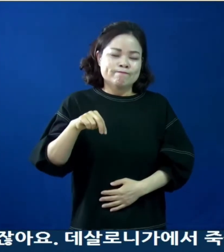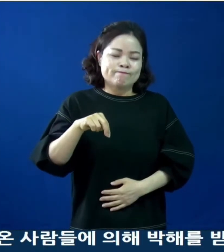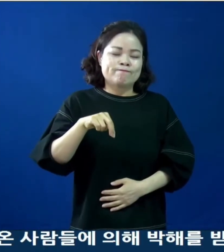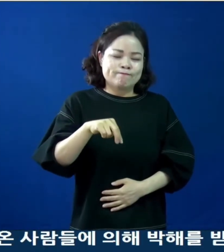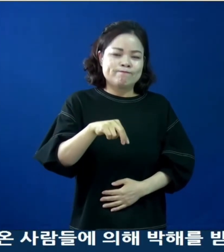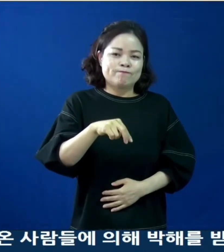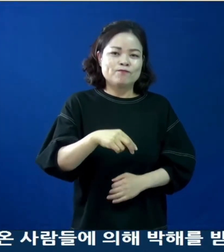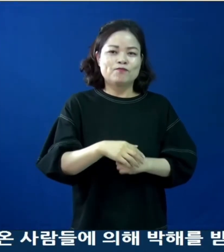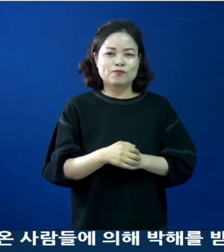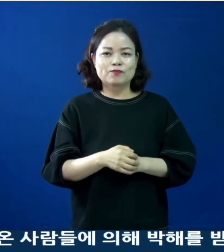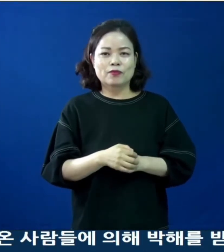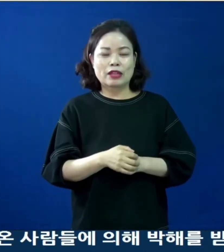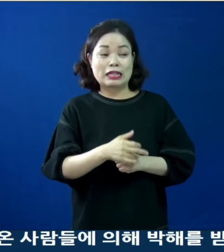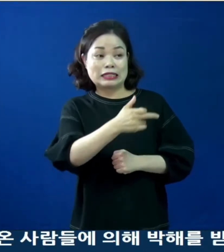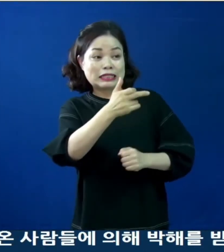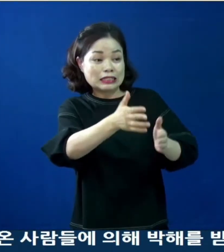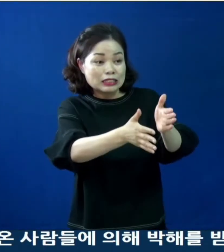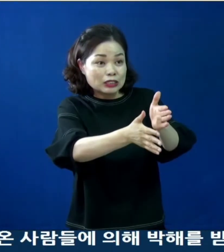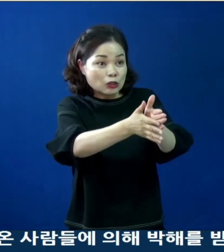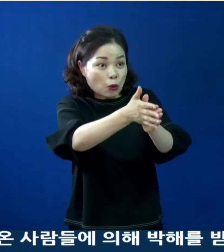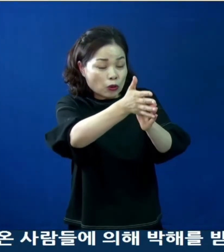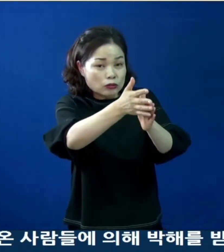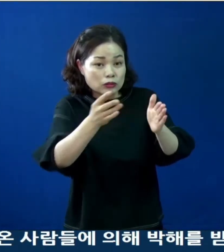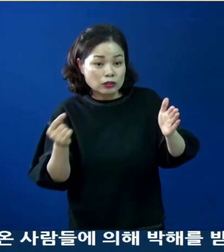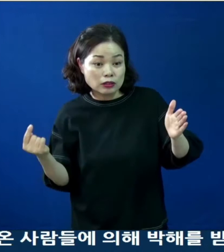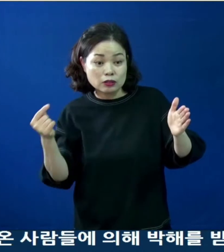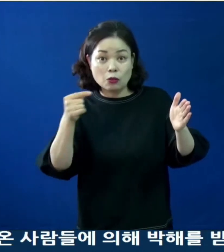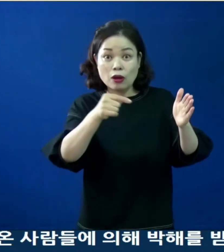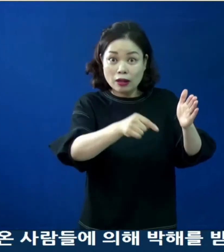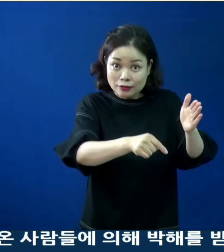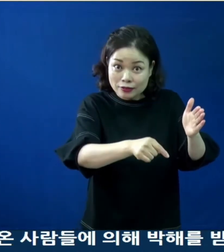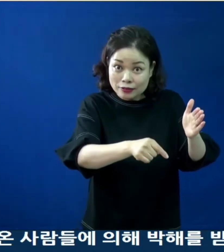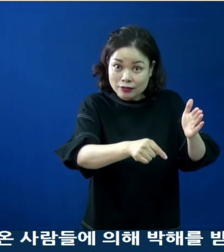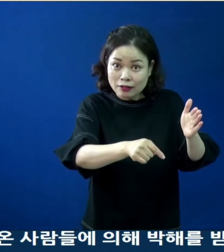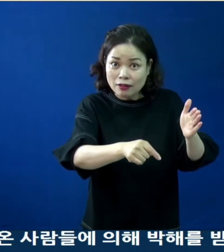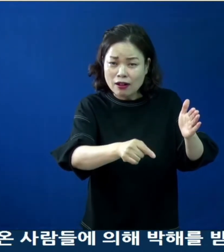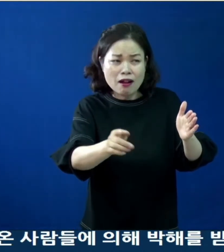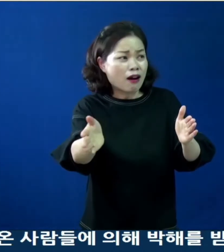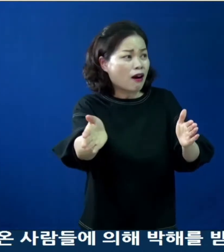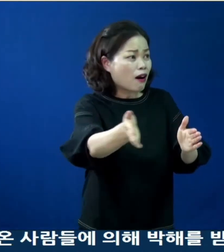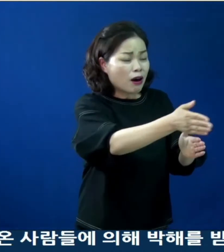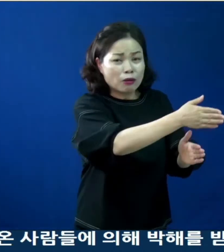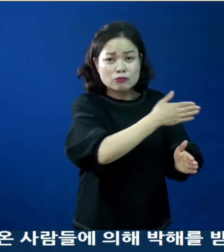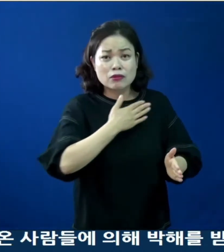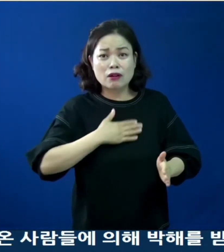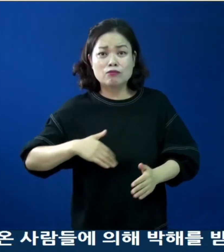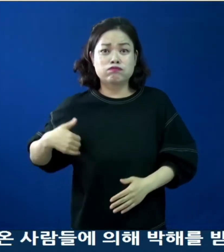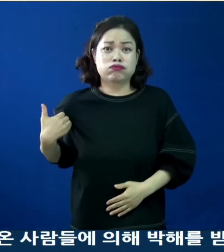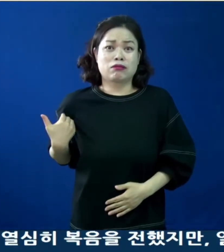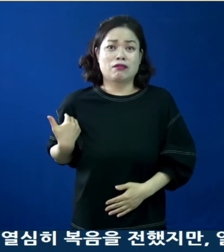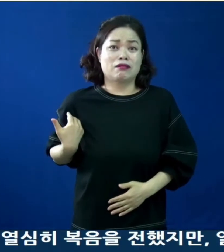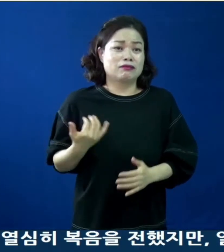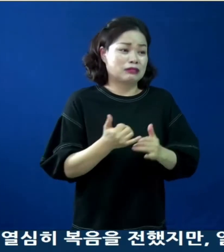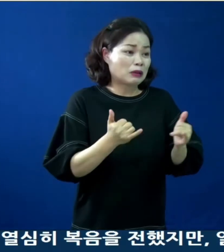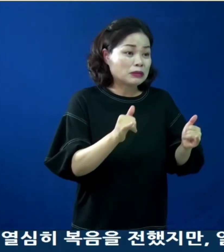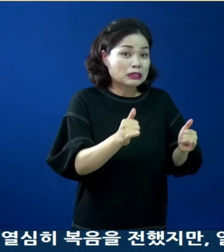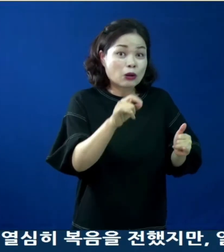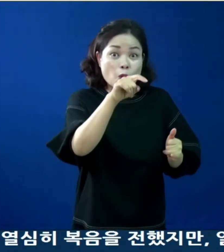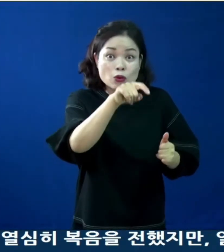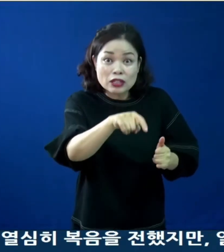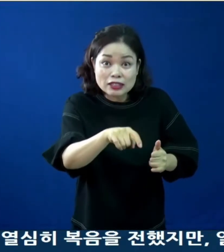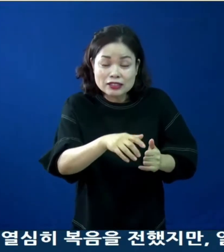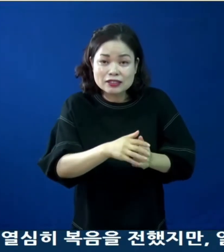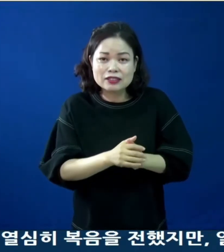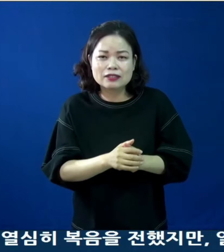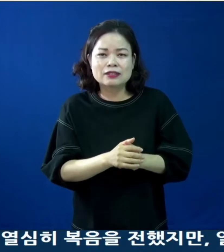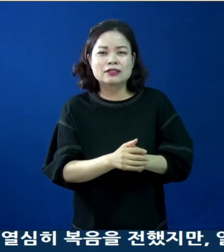이 큰 도시에 덩그러니 들어와 왔는데 아무도 아는 사람 없이 왔는데 거기에서